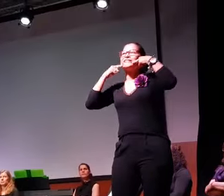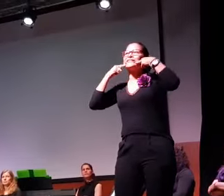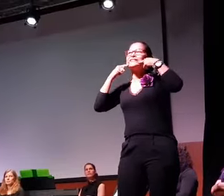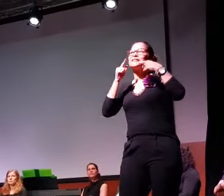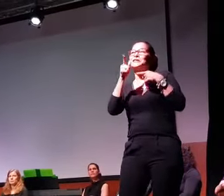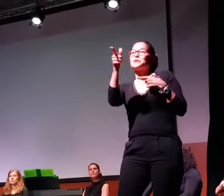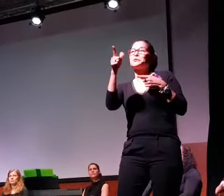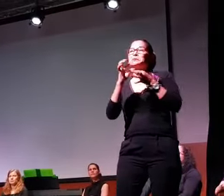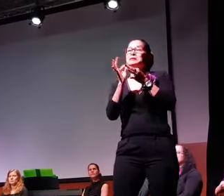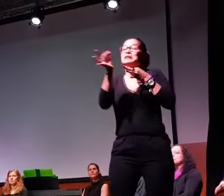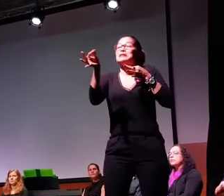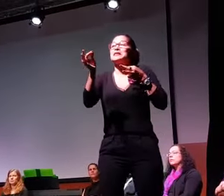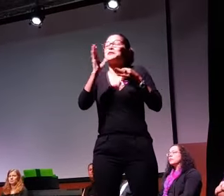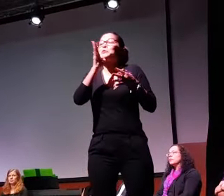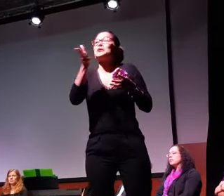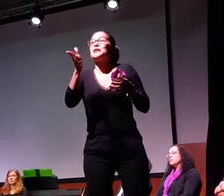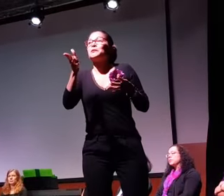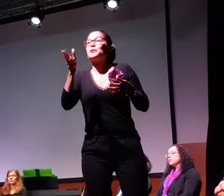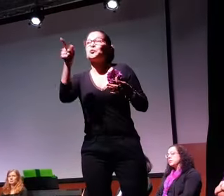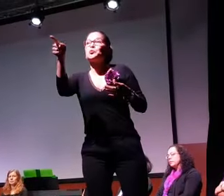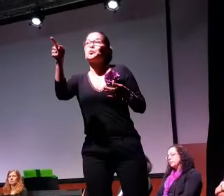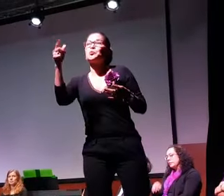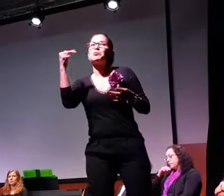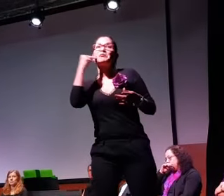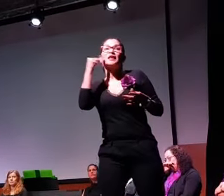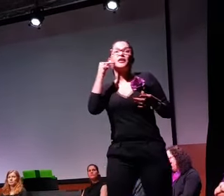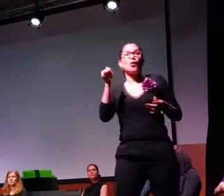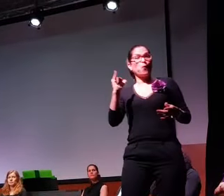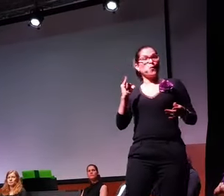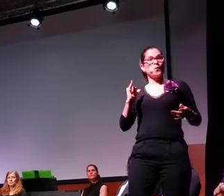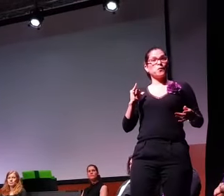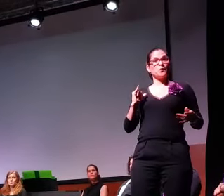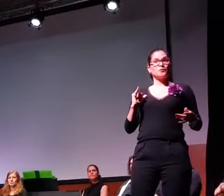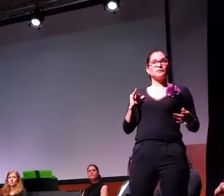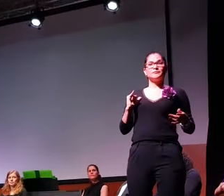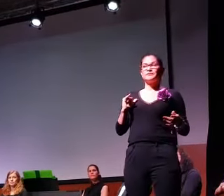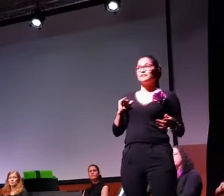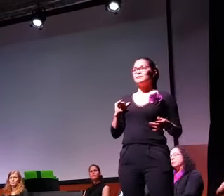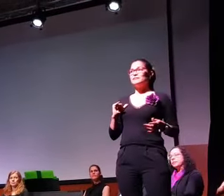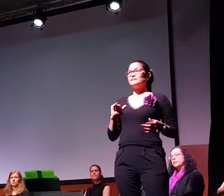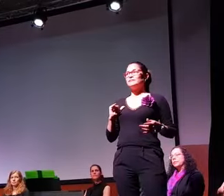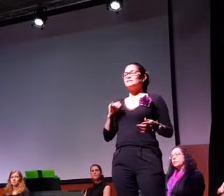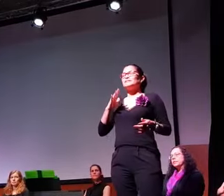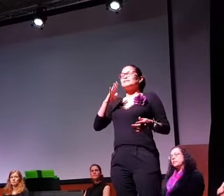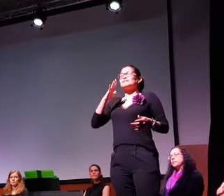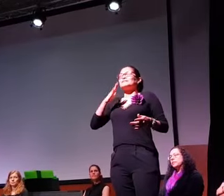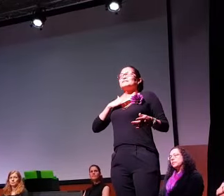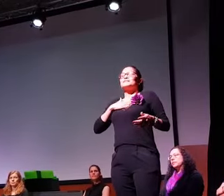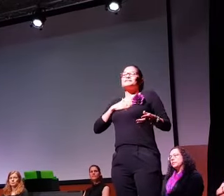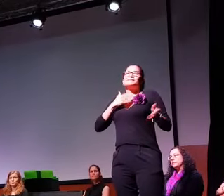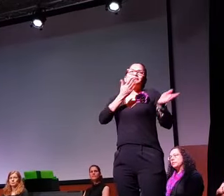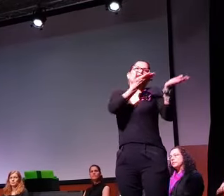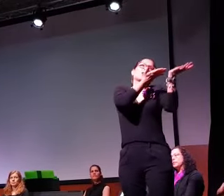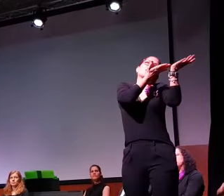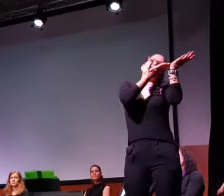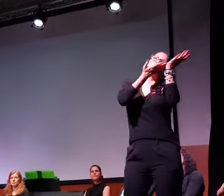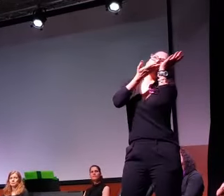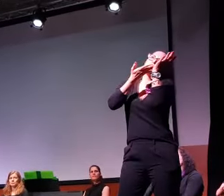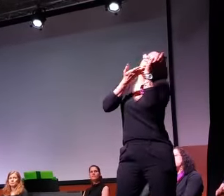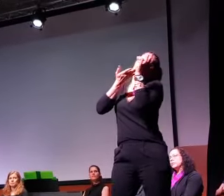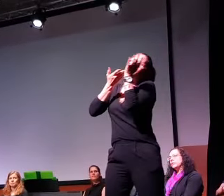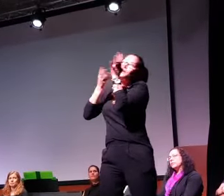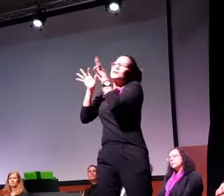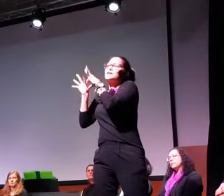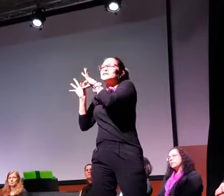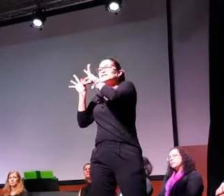Miedoso, te alejas de mi sonrisa. Mi aliento se confunde con la